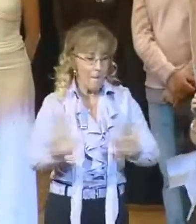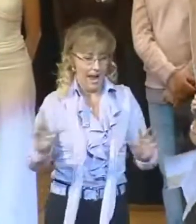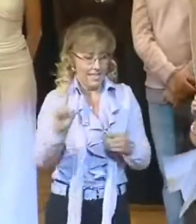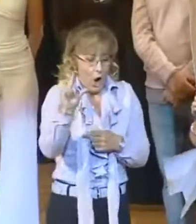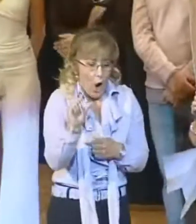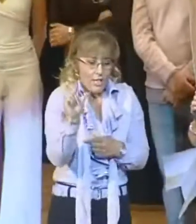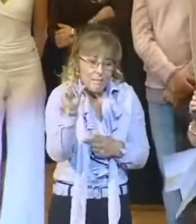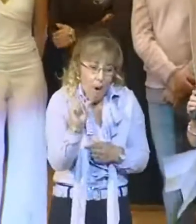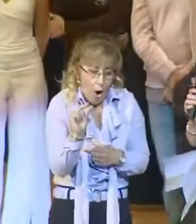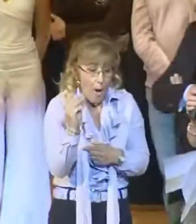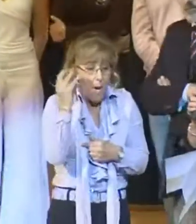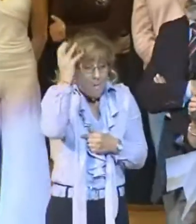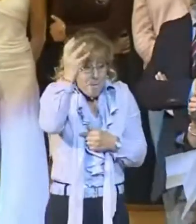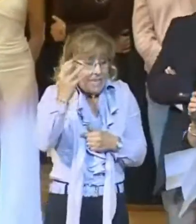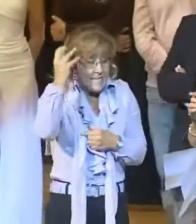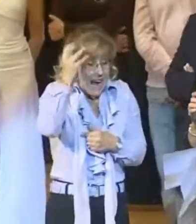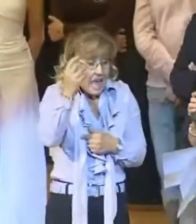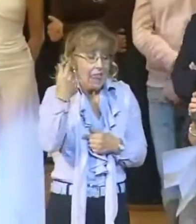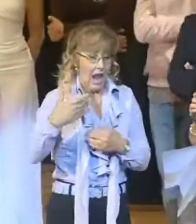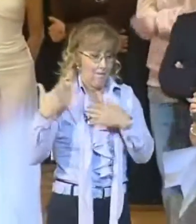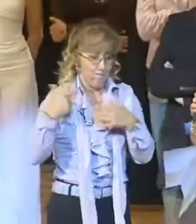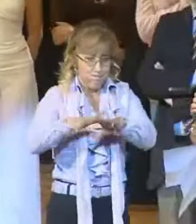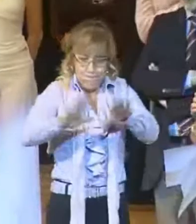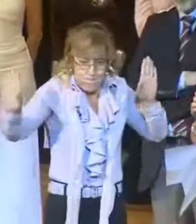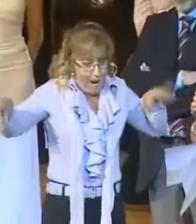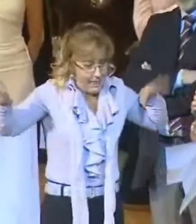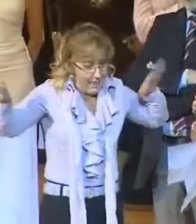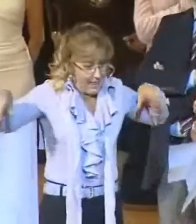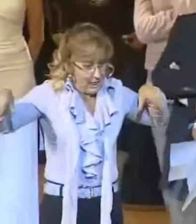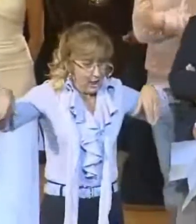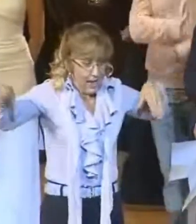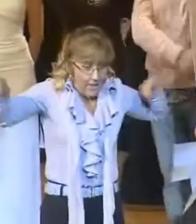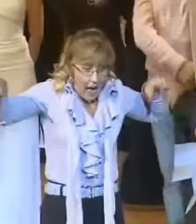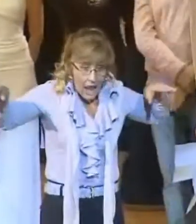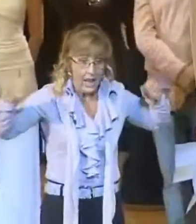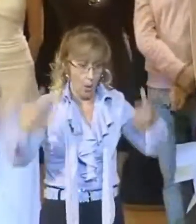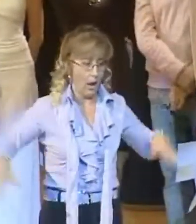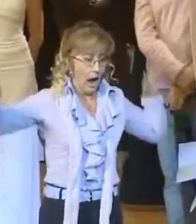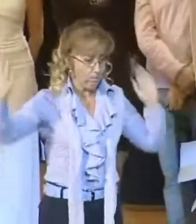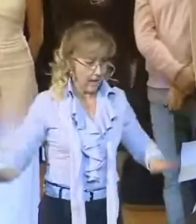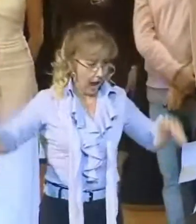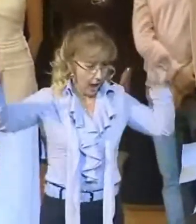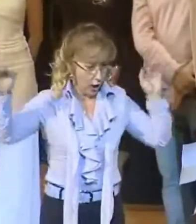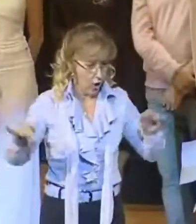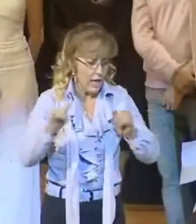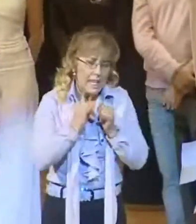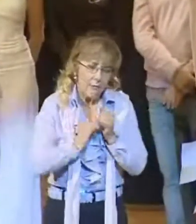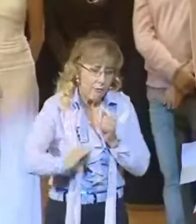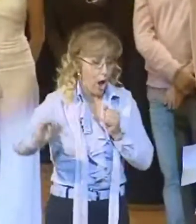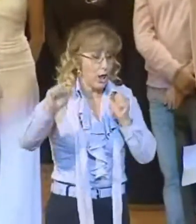In fondo basta così poco, pensate, il battito delle ali di un